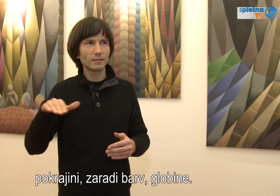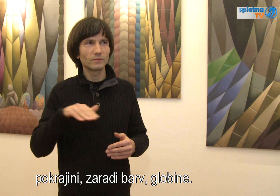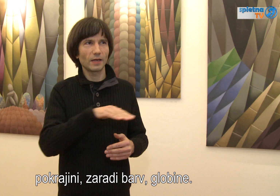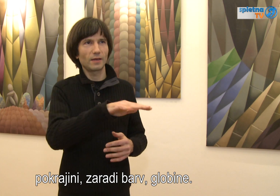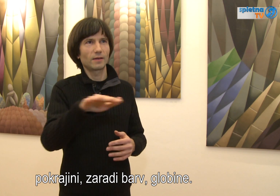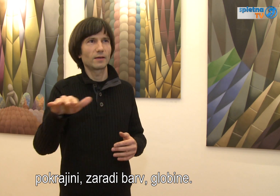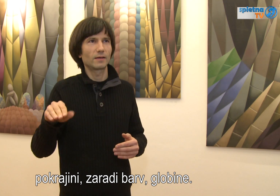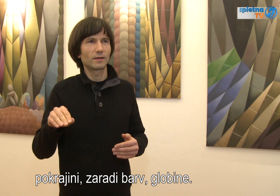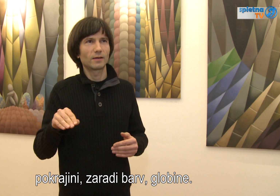pokrajine,